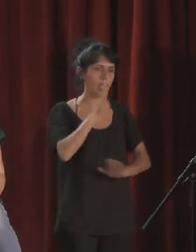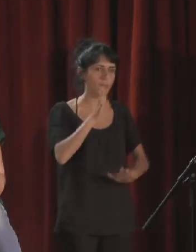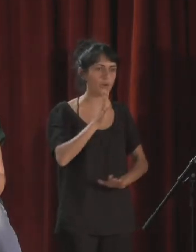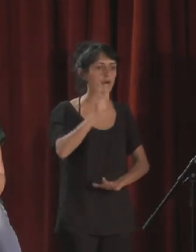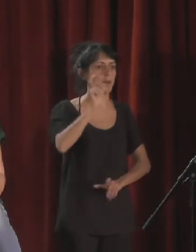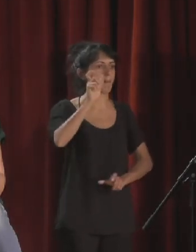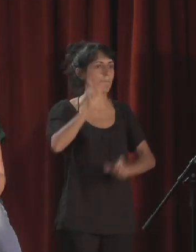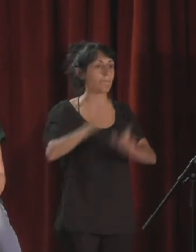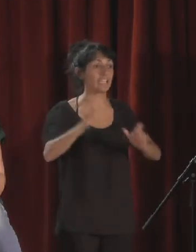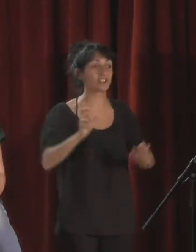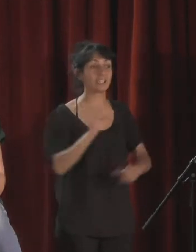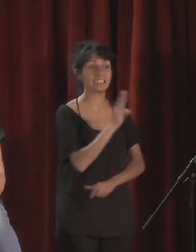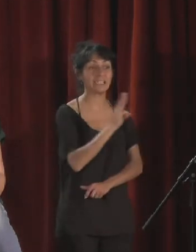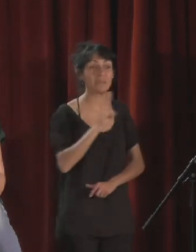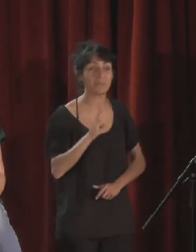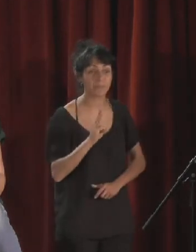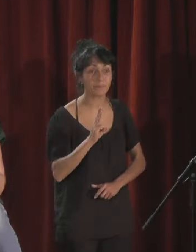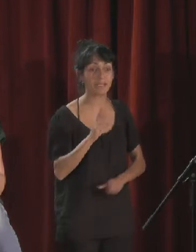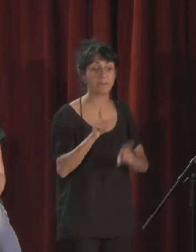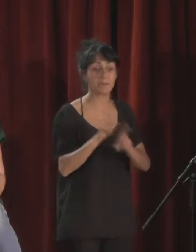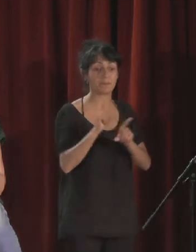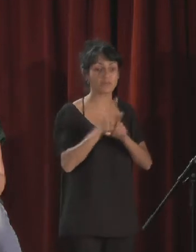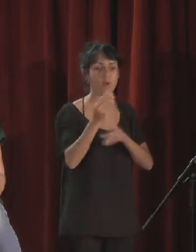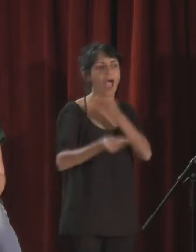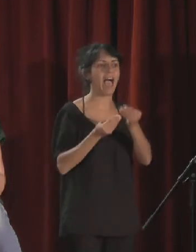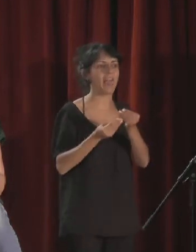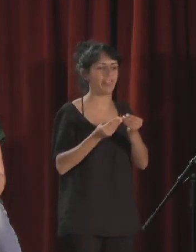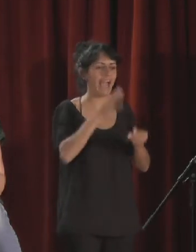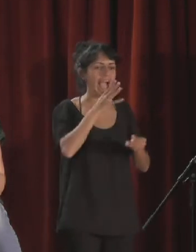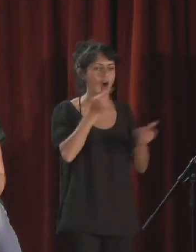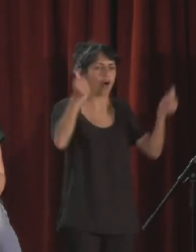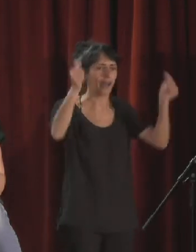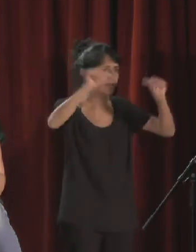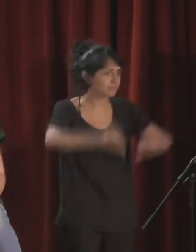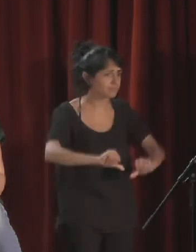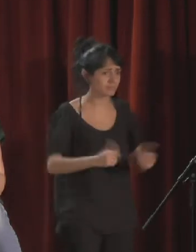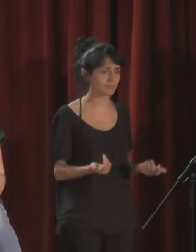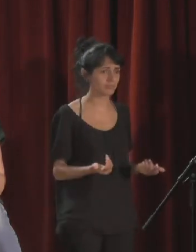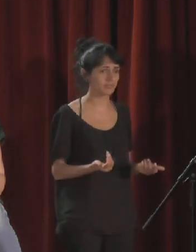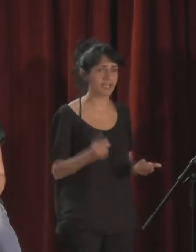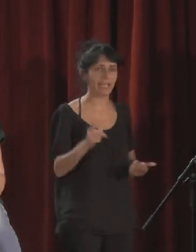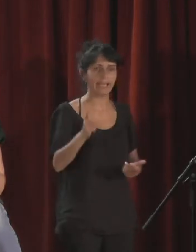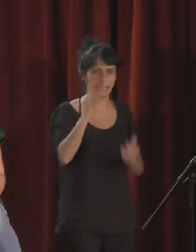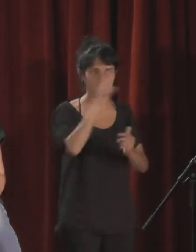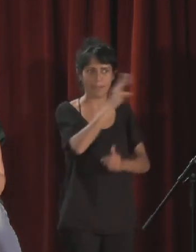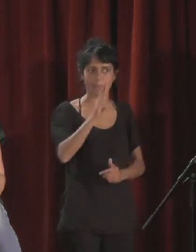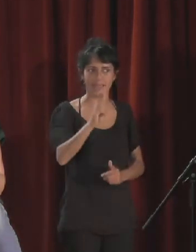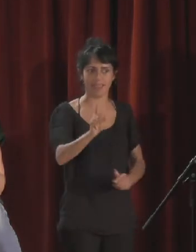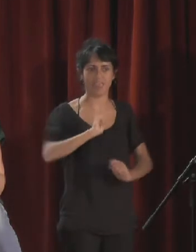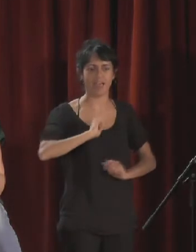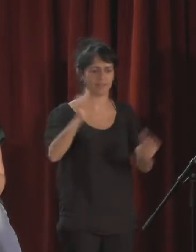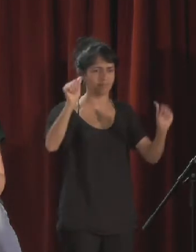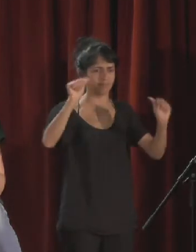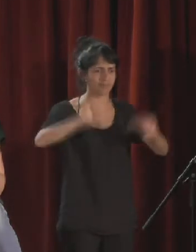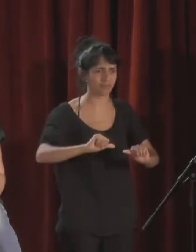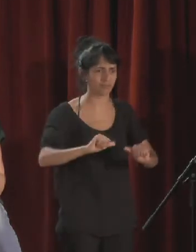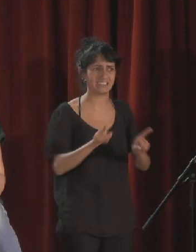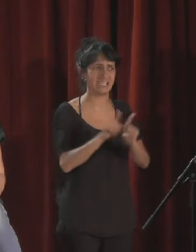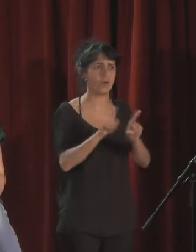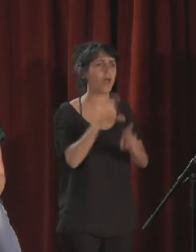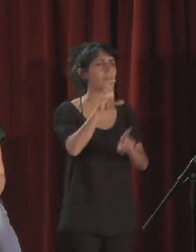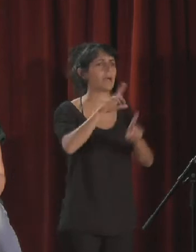do Partido Popular que nos levaron á ruína, que nos levaron á situación en que estamos agora, un país en absoluta